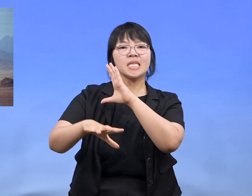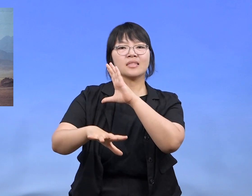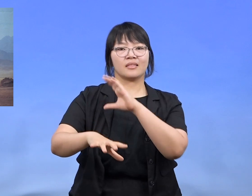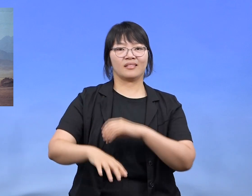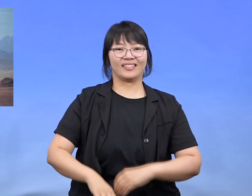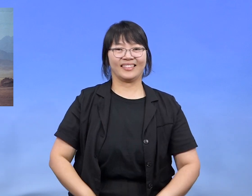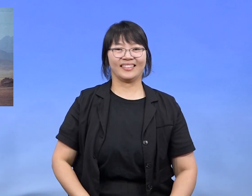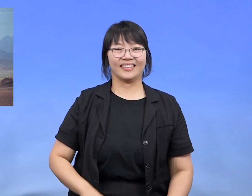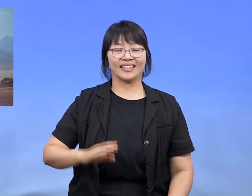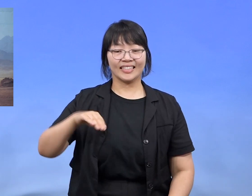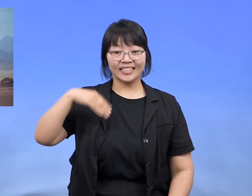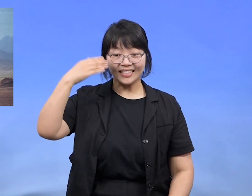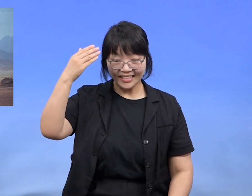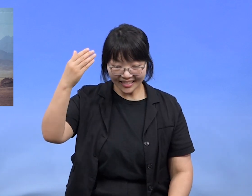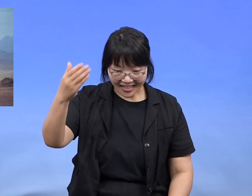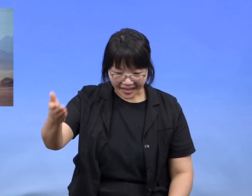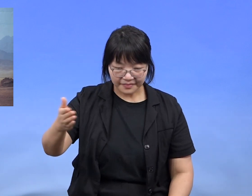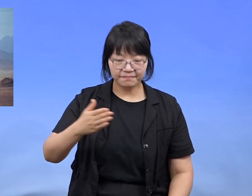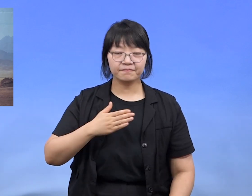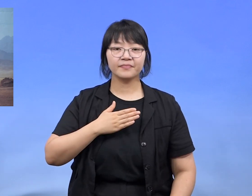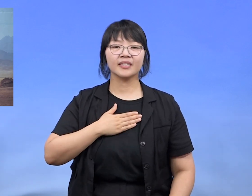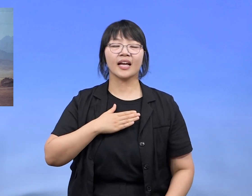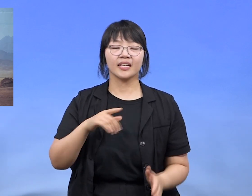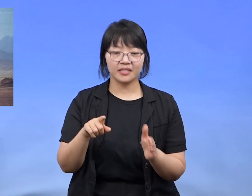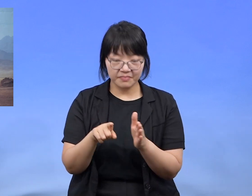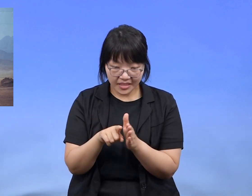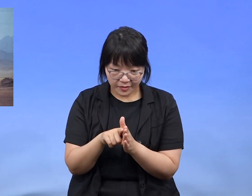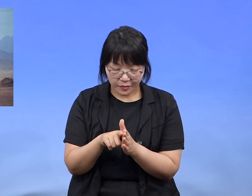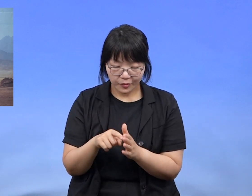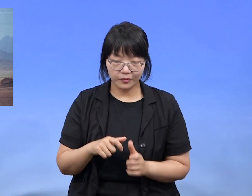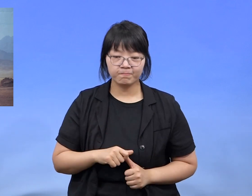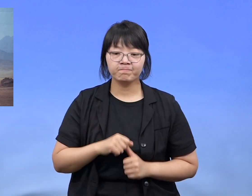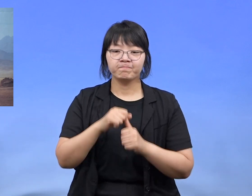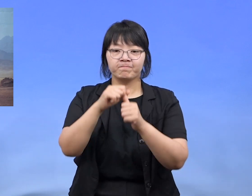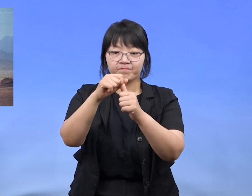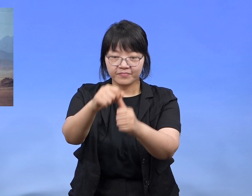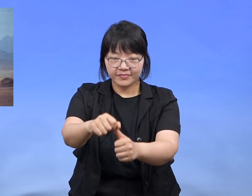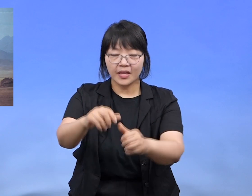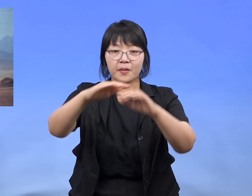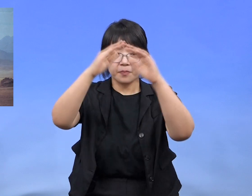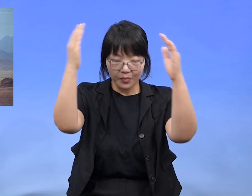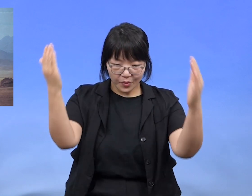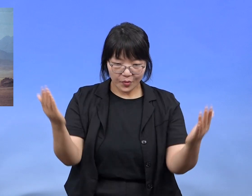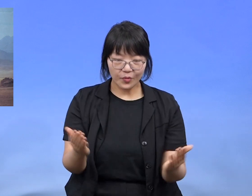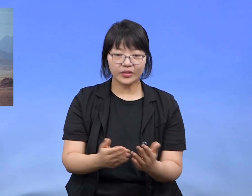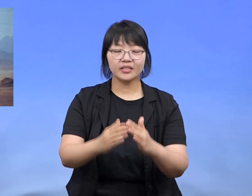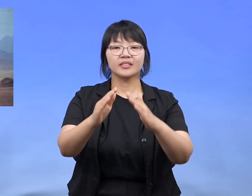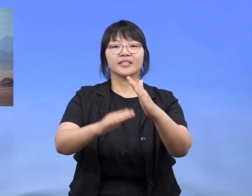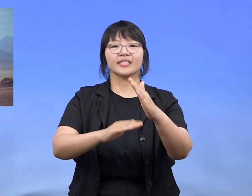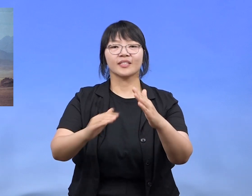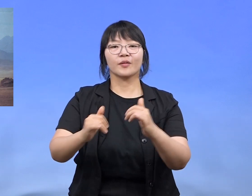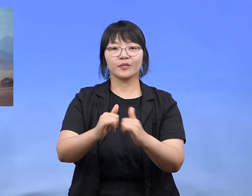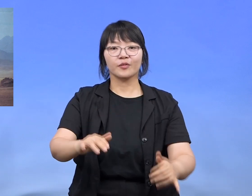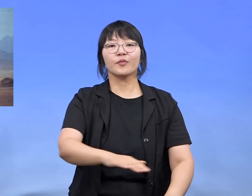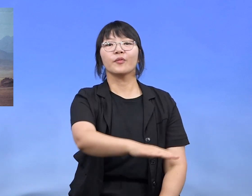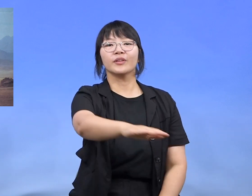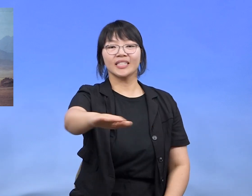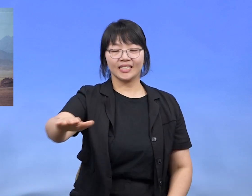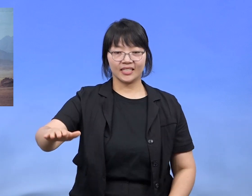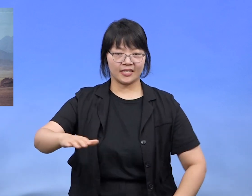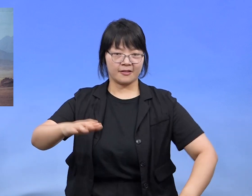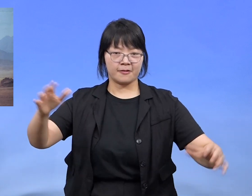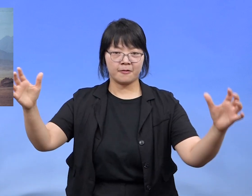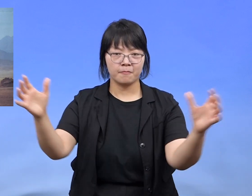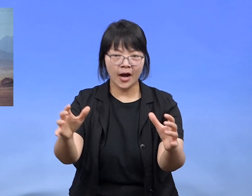않아요. 그 예수님을 구주와 주님으로 영접한 모든 그리스도인들이 공동체로서 또한